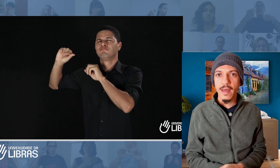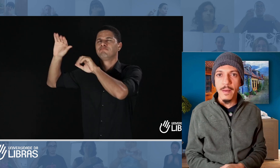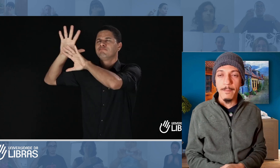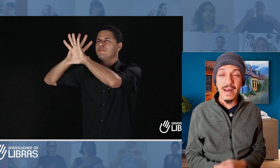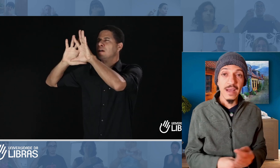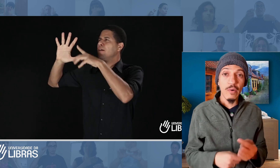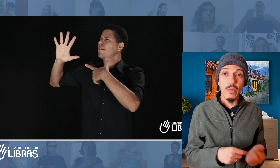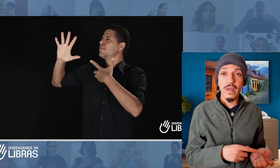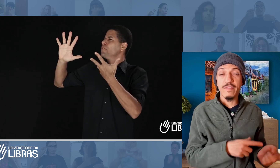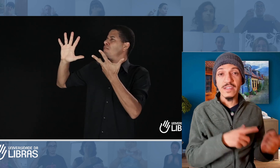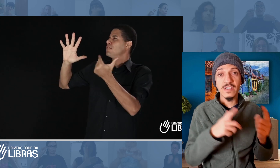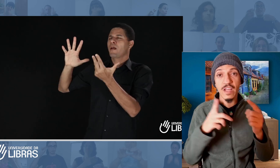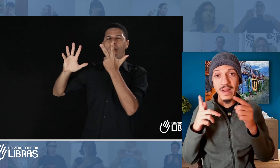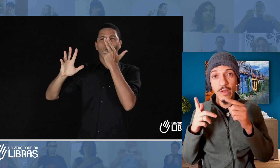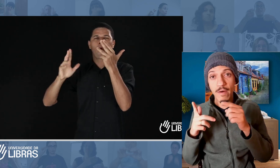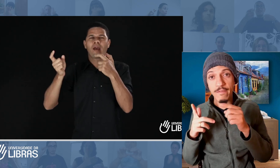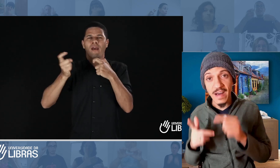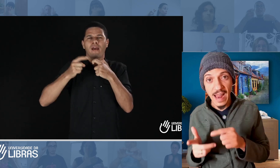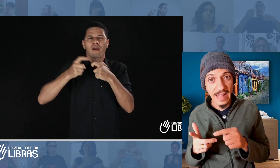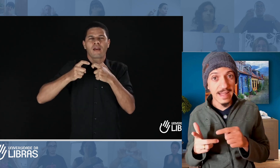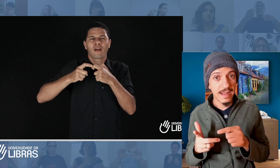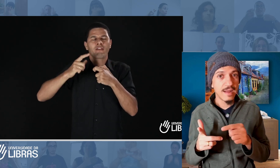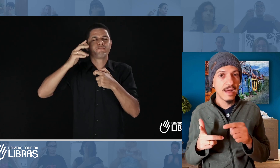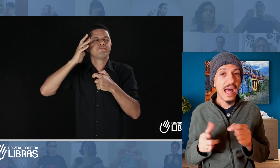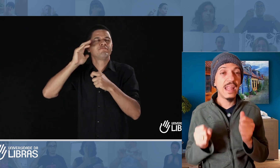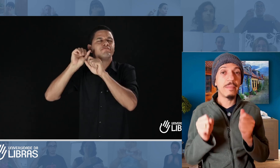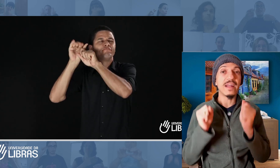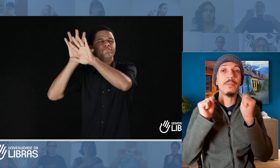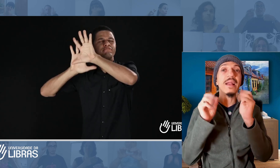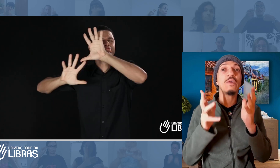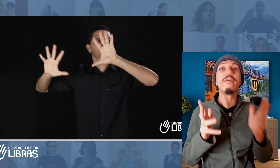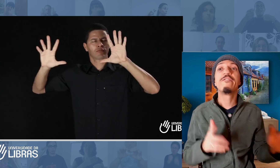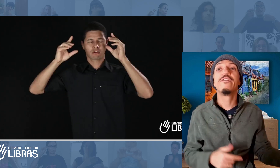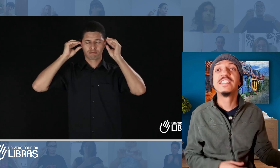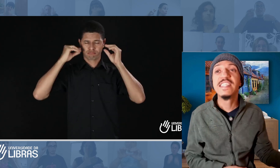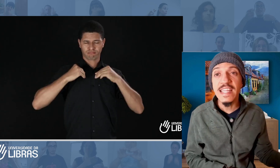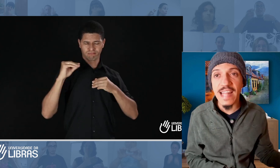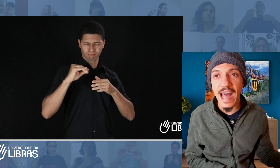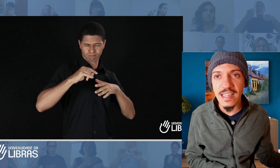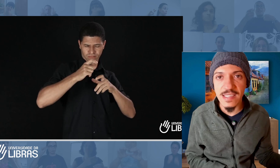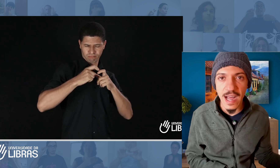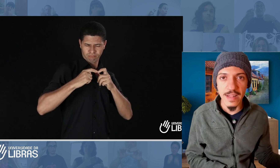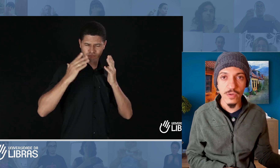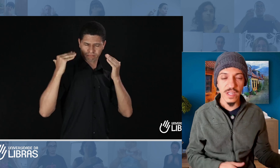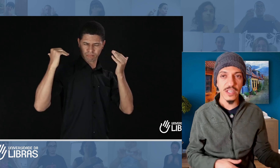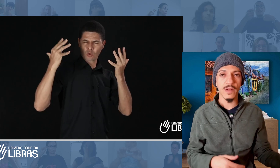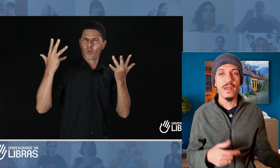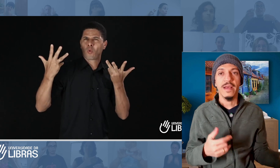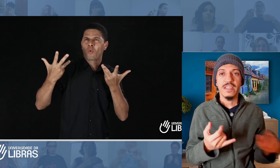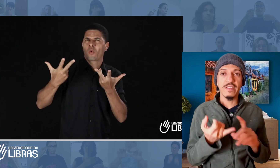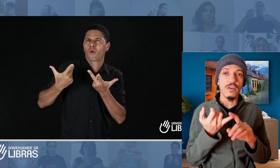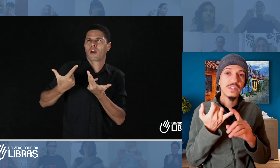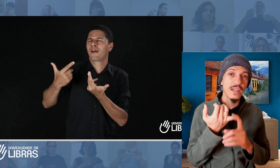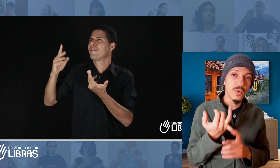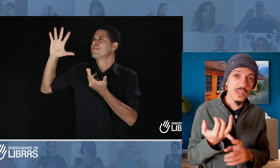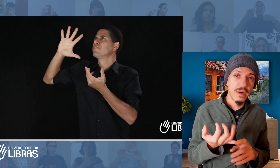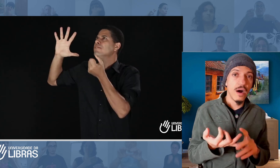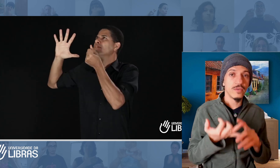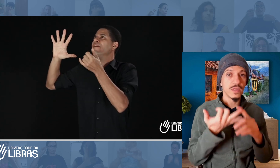mas em vez de ser uma língua falada, a Libras é uma língua sinalizada, ou seja, você vai usar as suas mãos,